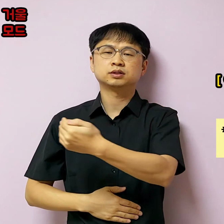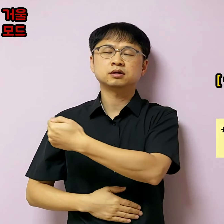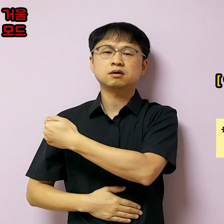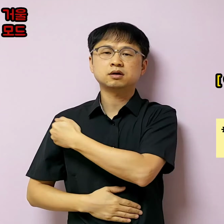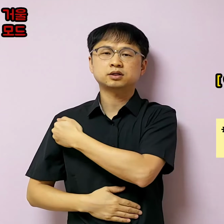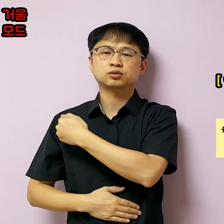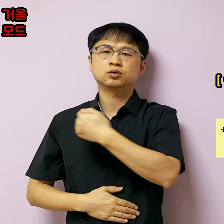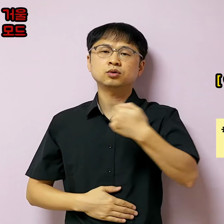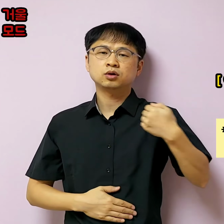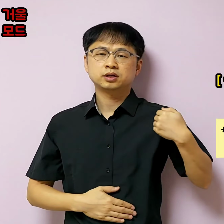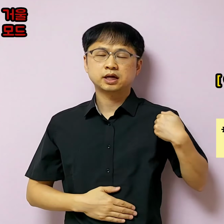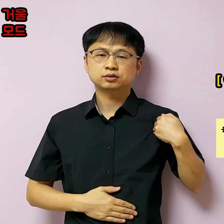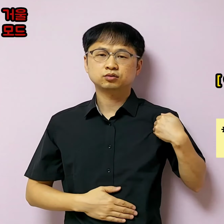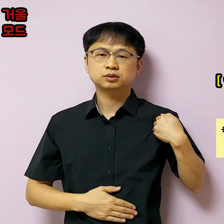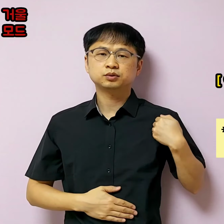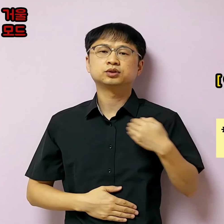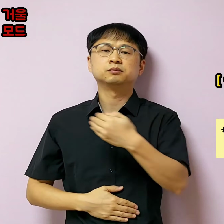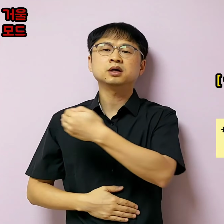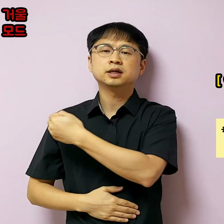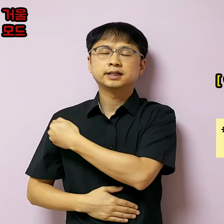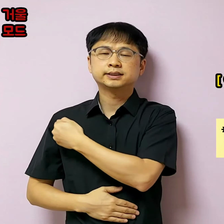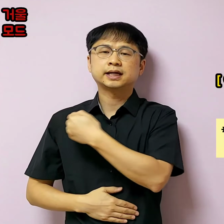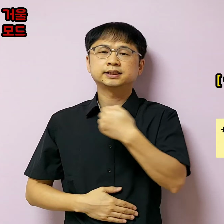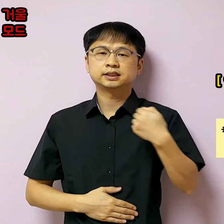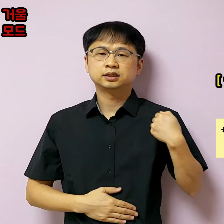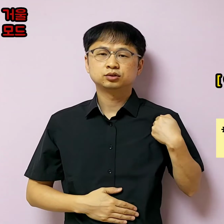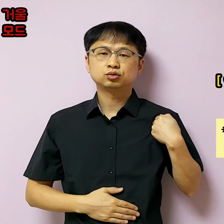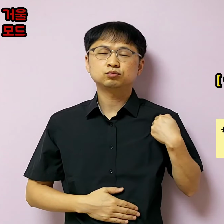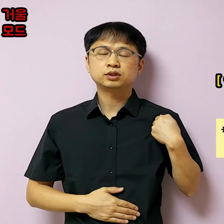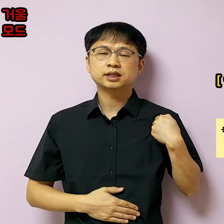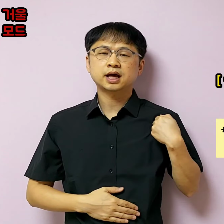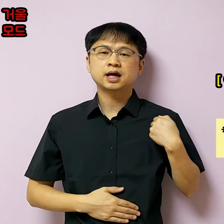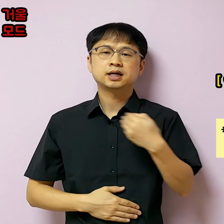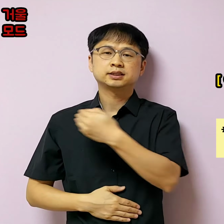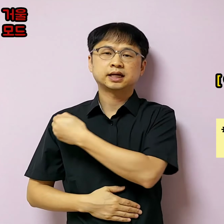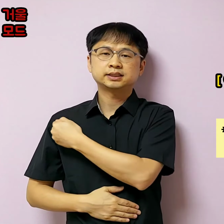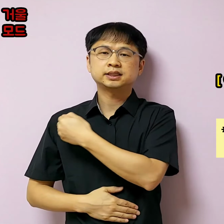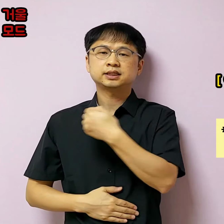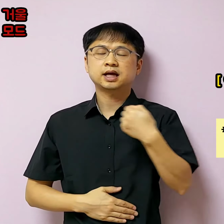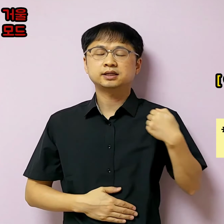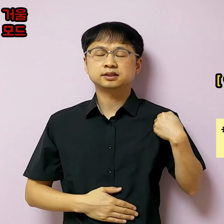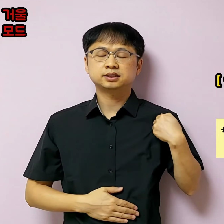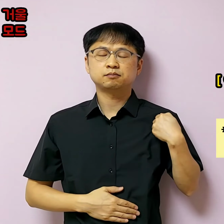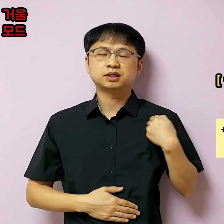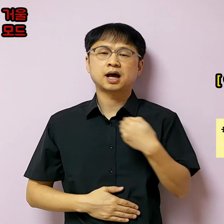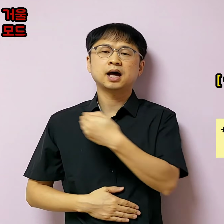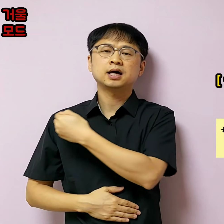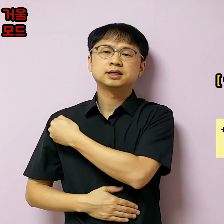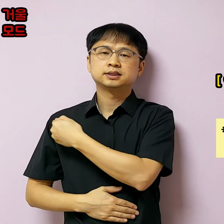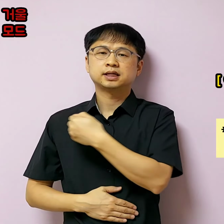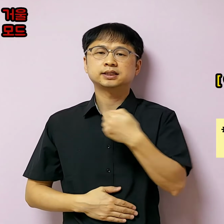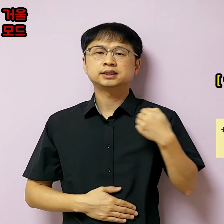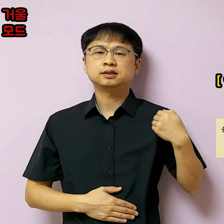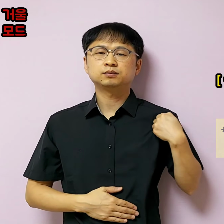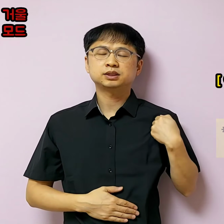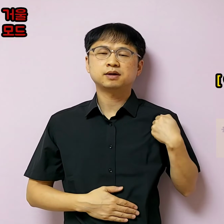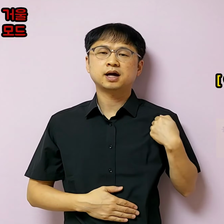구부려서 어깨 쪽 양쪽을 짚어주시면 자신, 충분하다, 자신 있다 이런 뜻이 됩니다. 자신